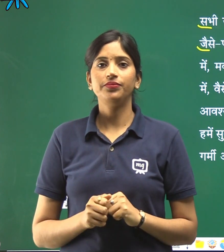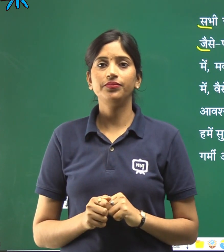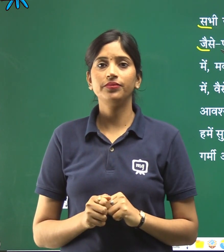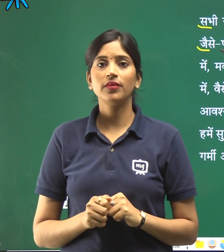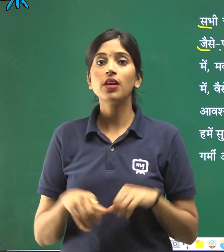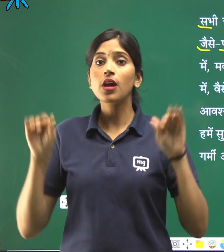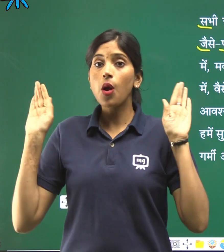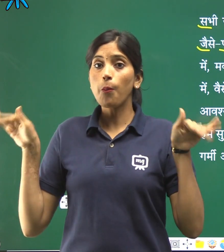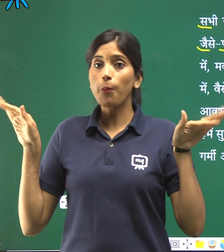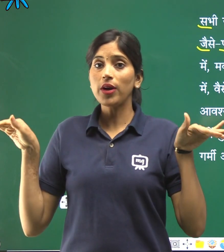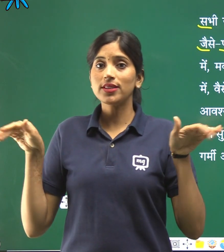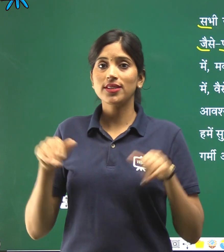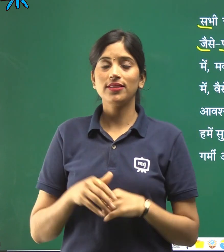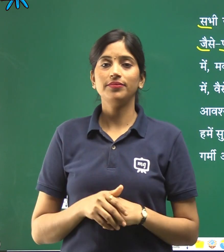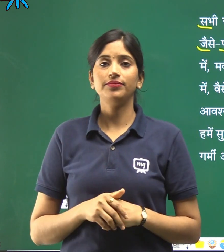पक्षी